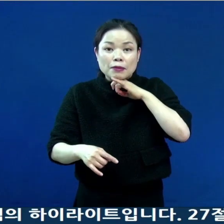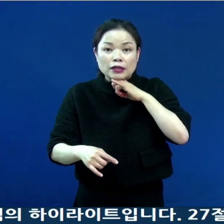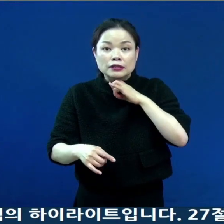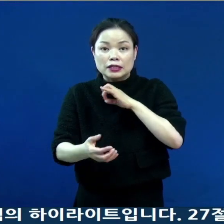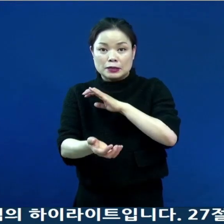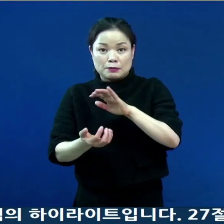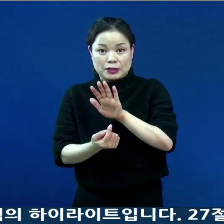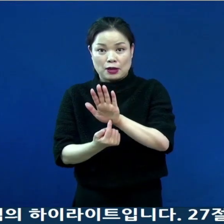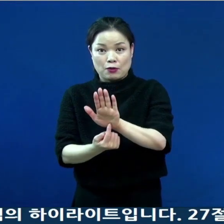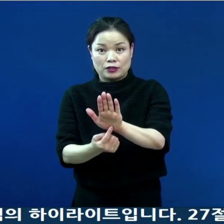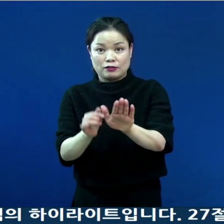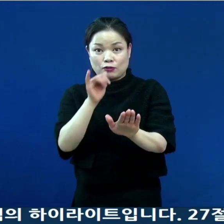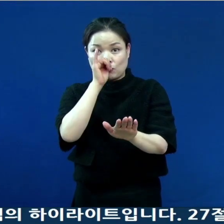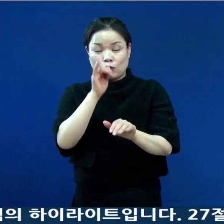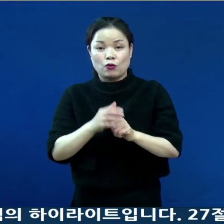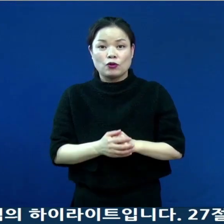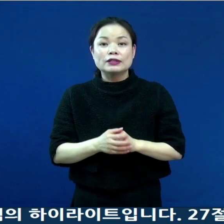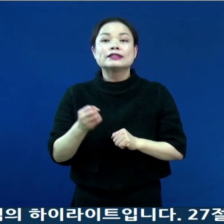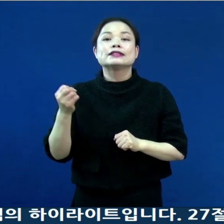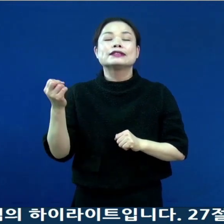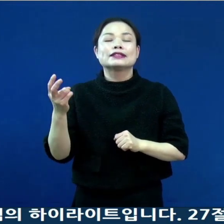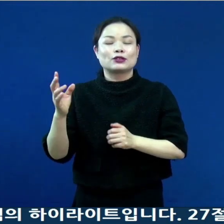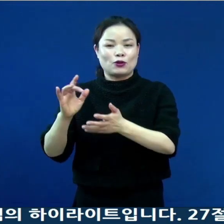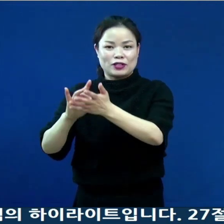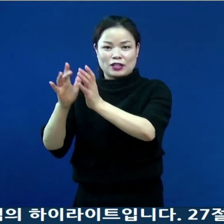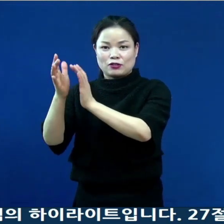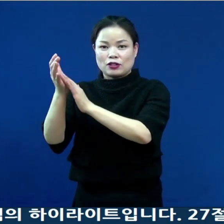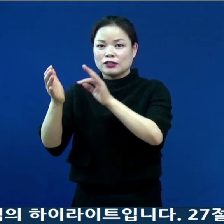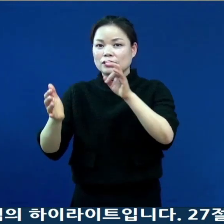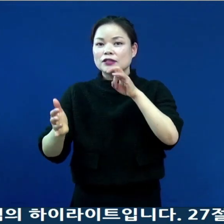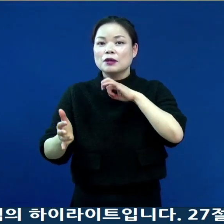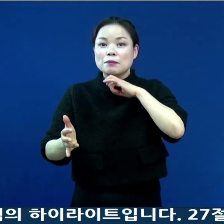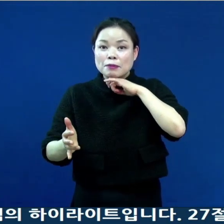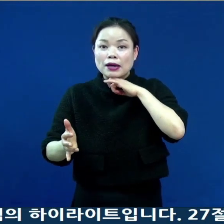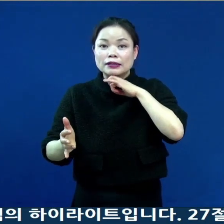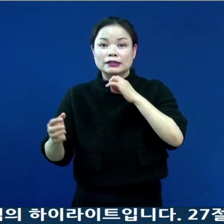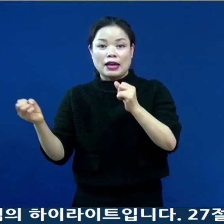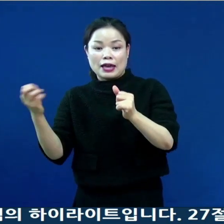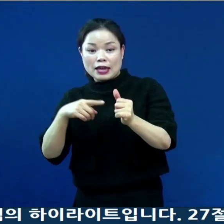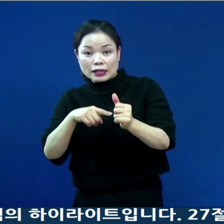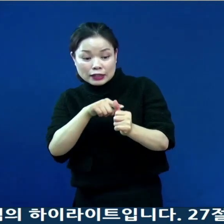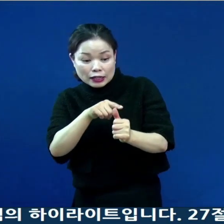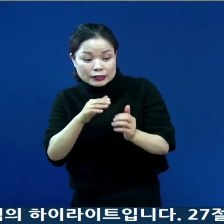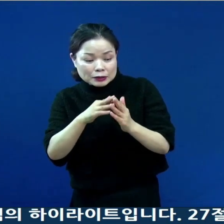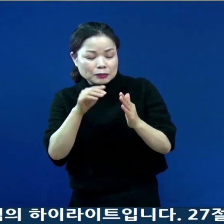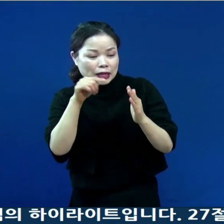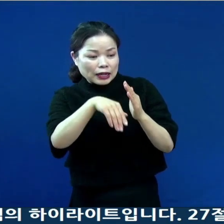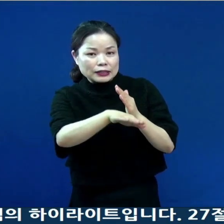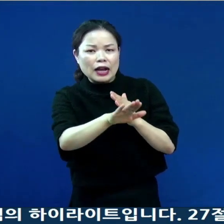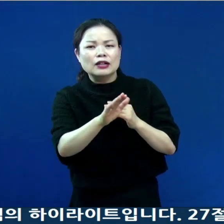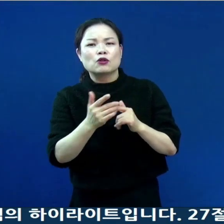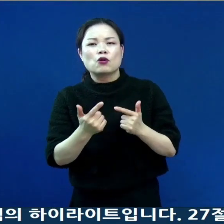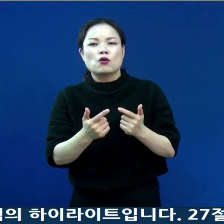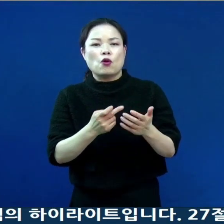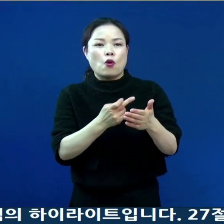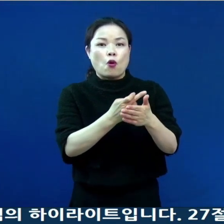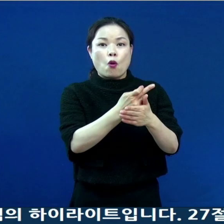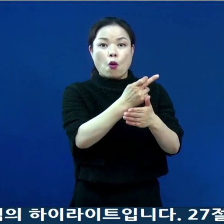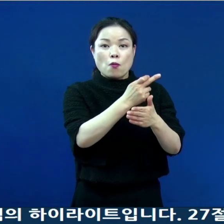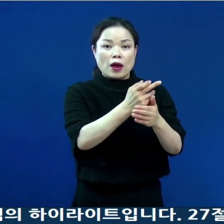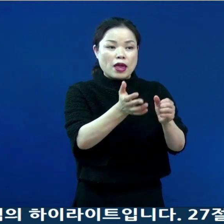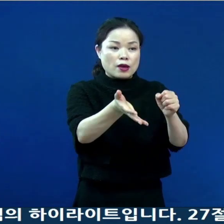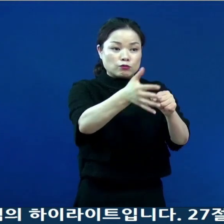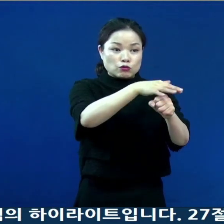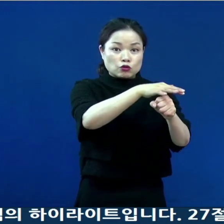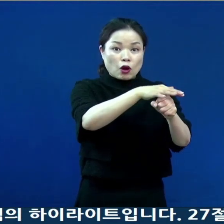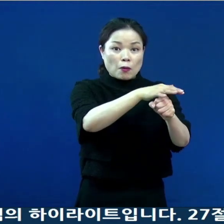교훈은 이미 여기서 나왔습니다. 그리고 예수님이 마르다에게 내가 니네 집에 가지 않고 직접 오빠의 무덤으로 갈